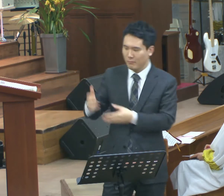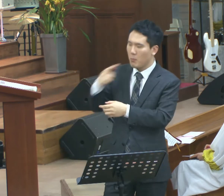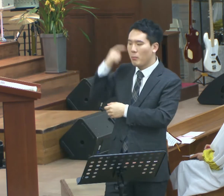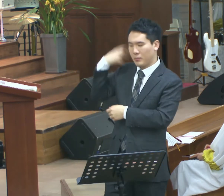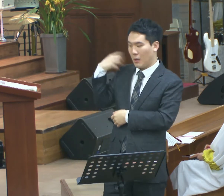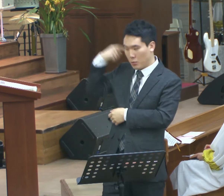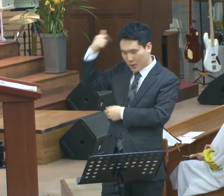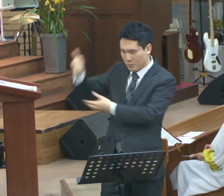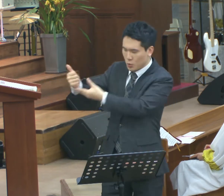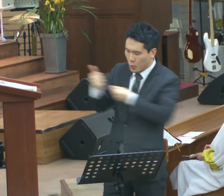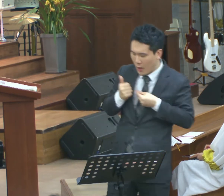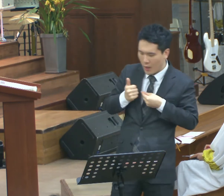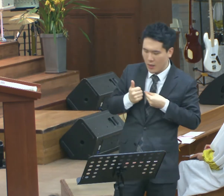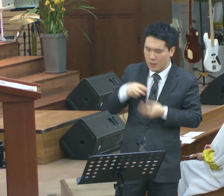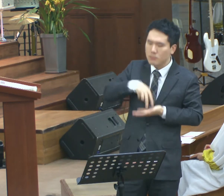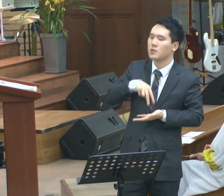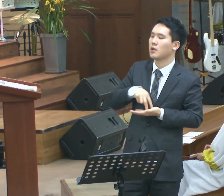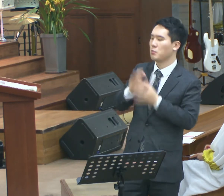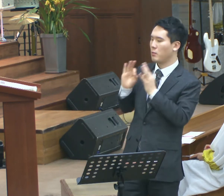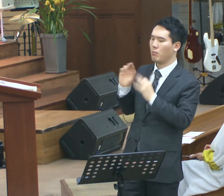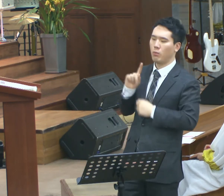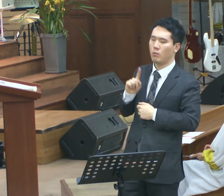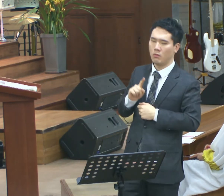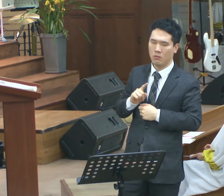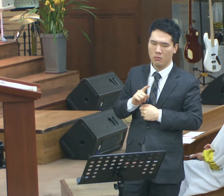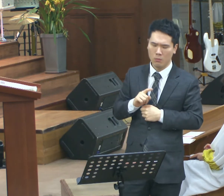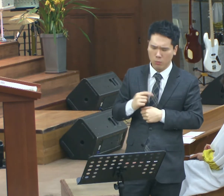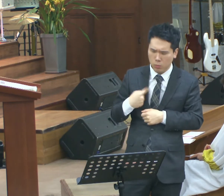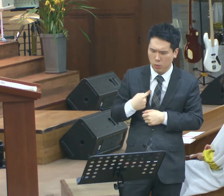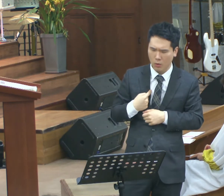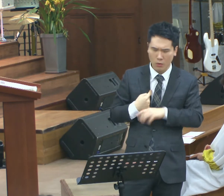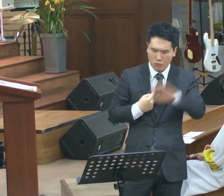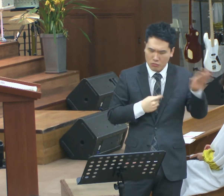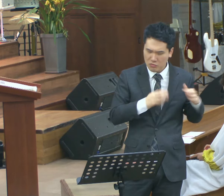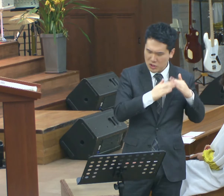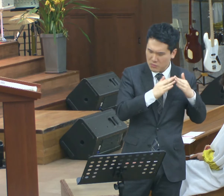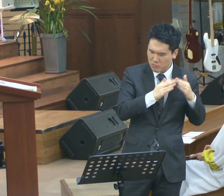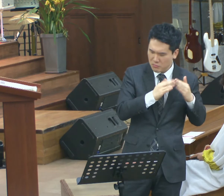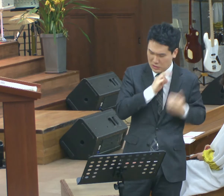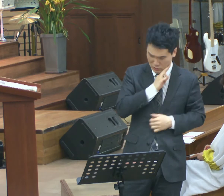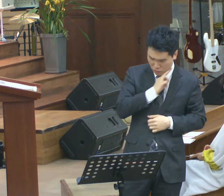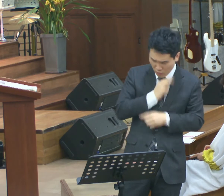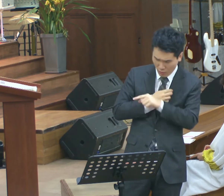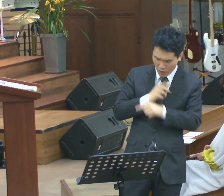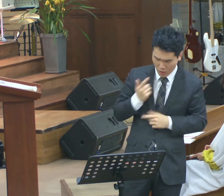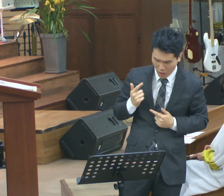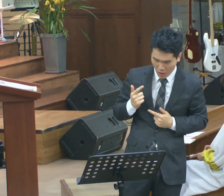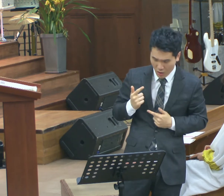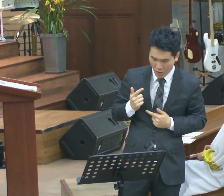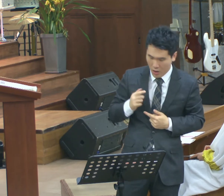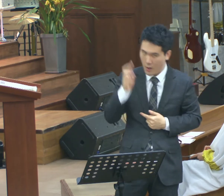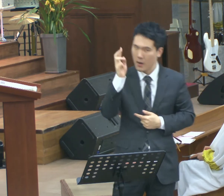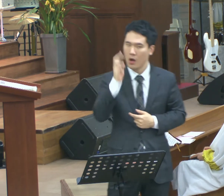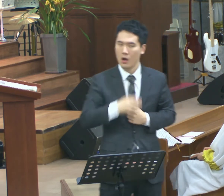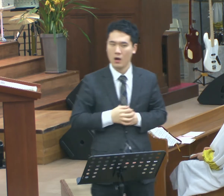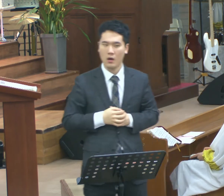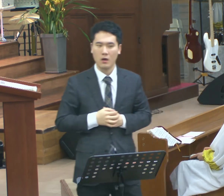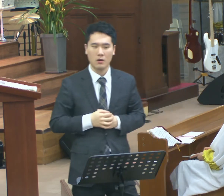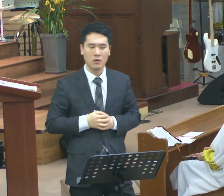그럴 수 있죠. 그러나 여러분 생각해 보세요. 집을 사다 좋지만 석 달 지난 다음에 계속 좋아요? 3년 지난 다음에 계속 좋아요? 거기에